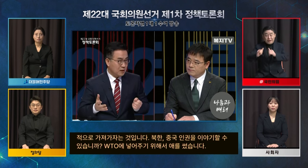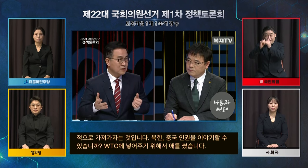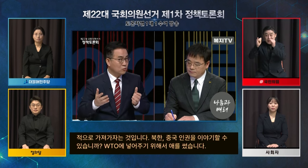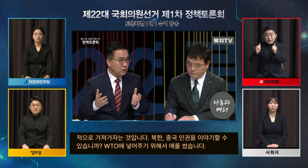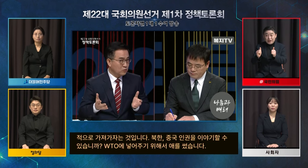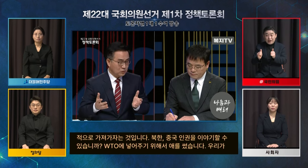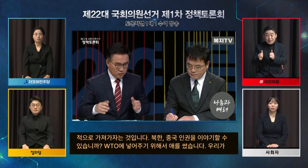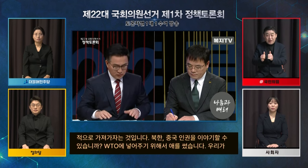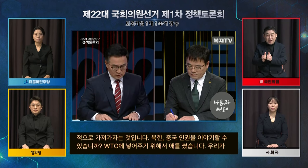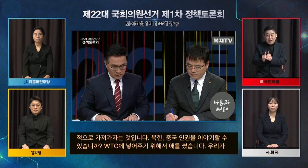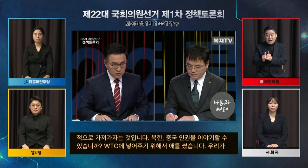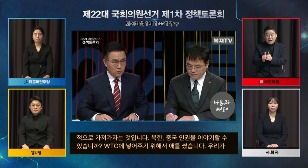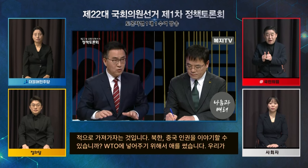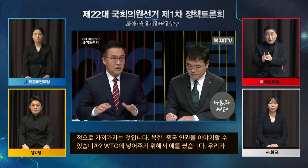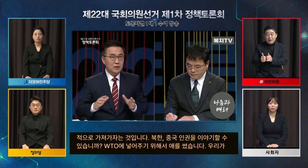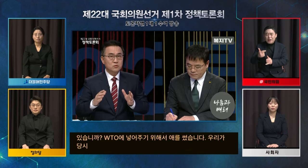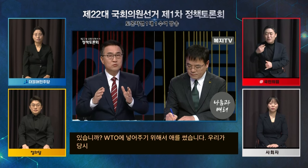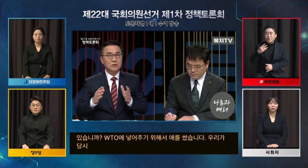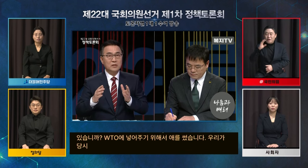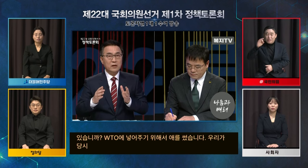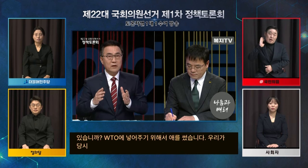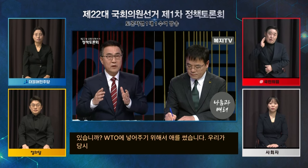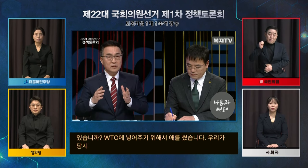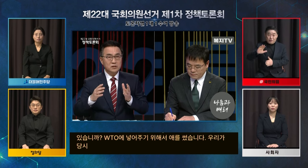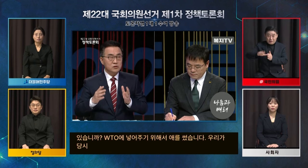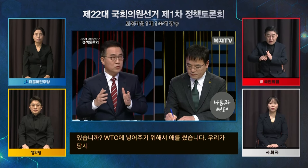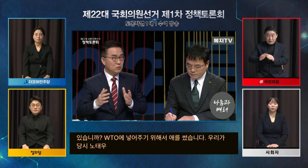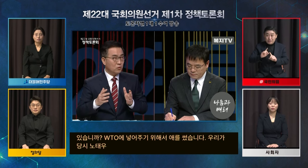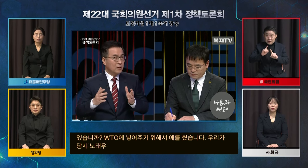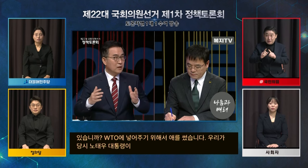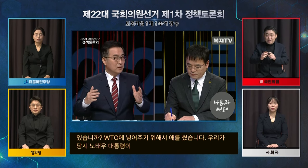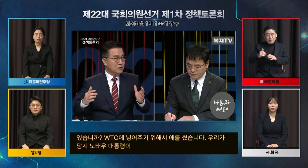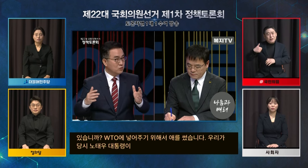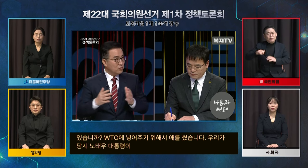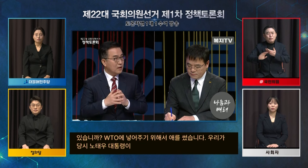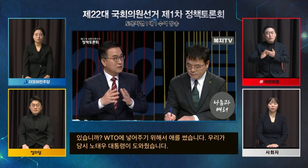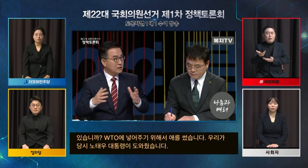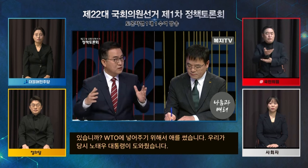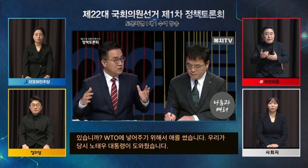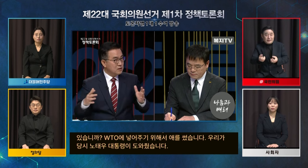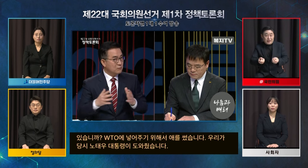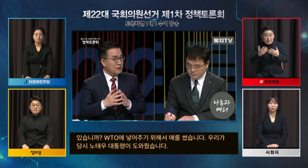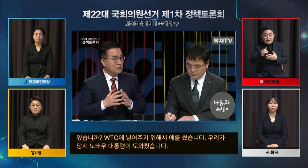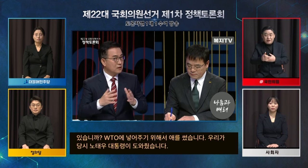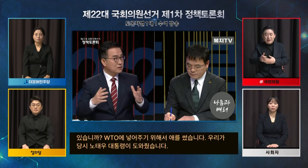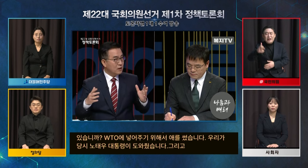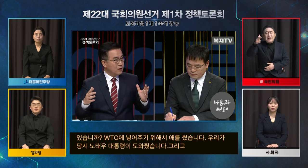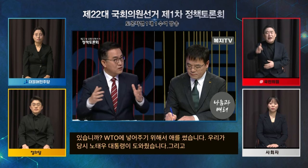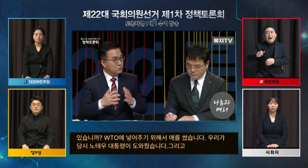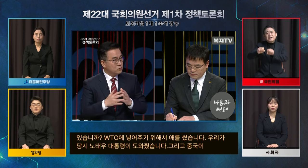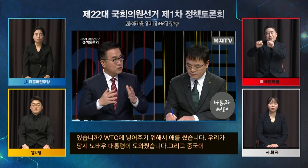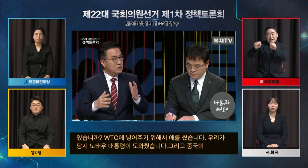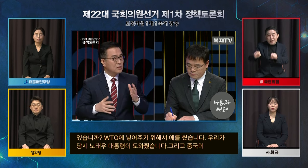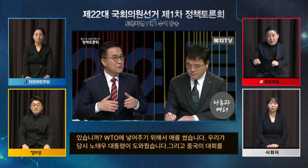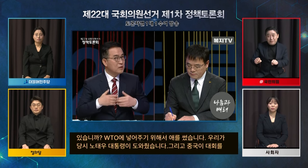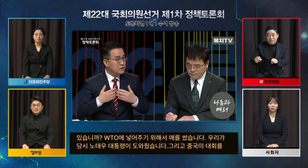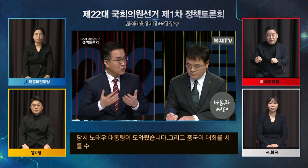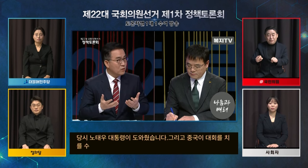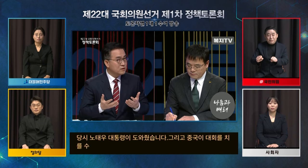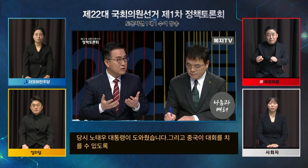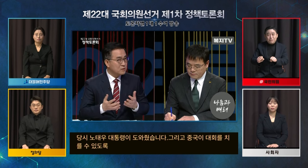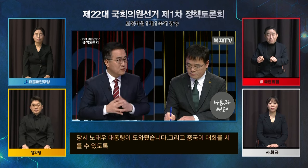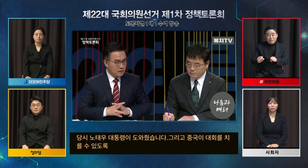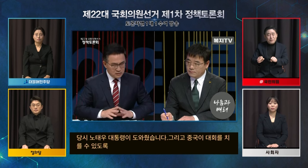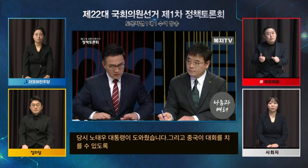설득했습니다. 당시에 노태우 대통령이. 그리고 중국이 대회를 치를 수 있도록 신용카드 같은 시스템이라든가 대회 운영 시스템을